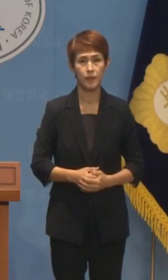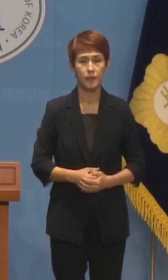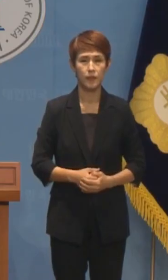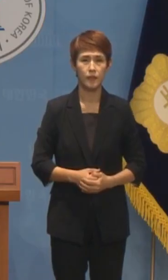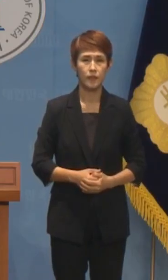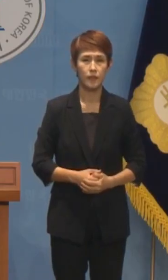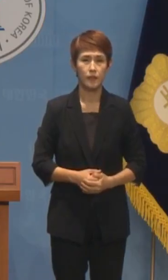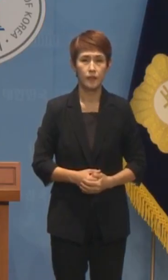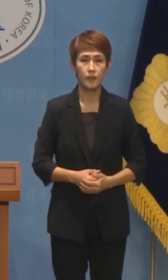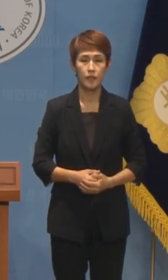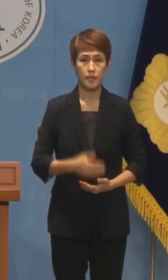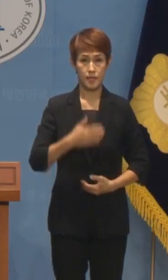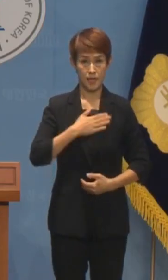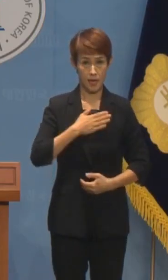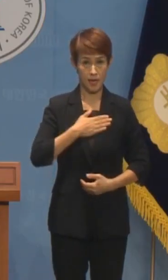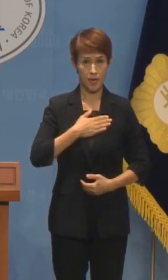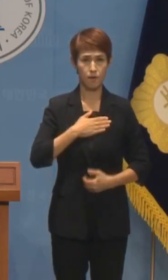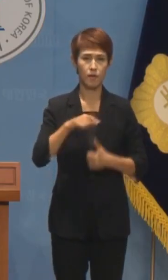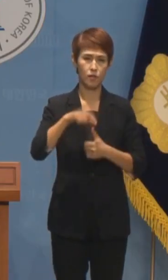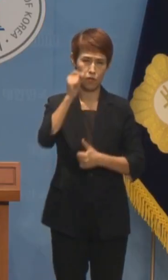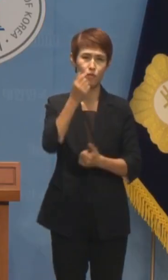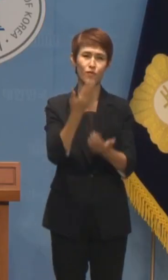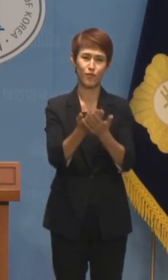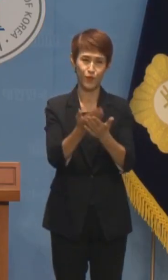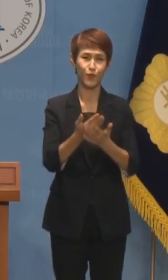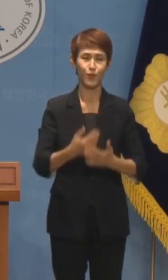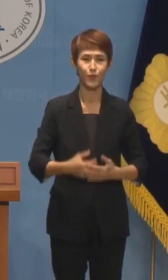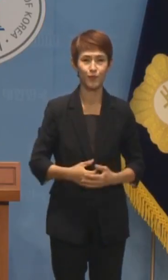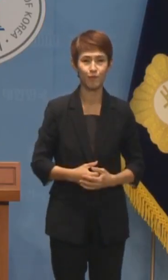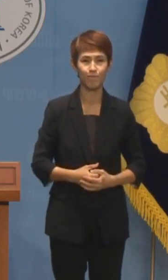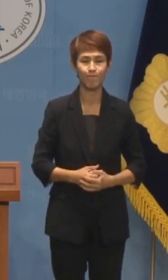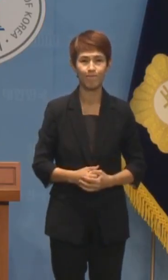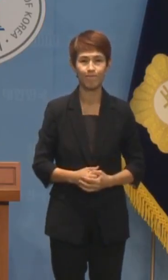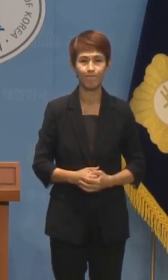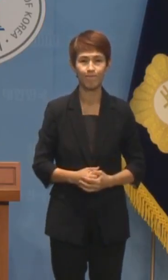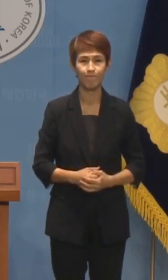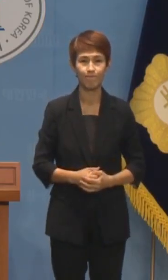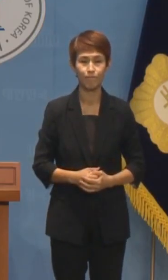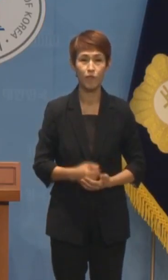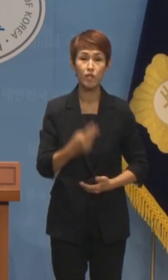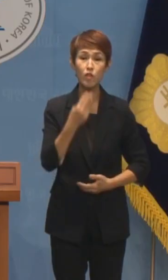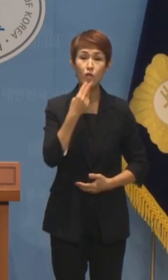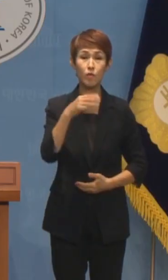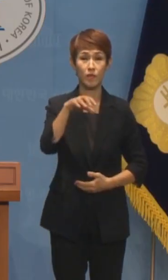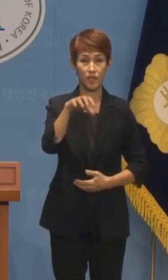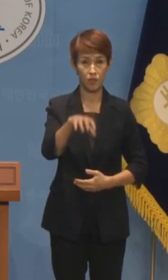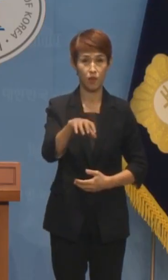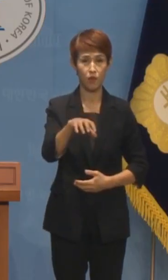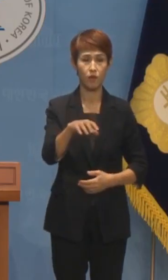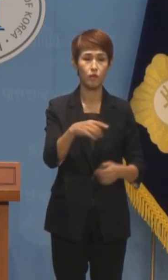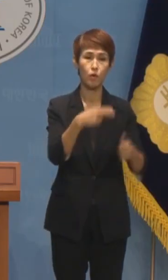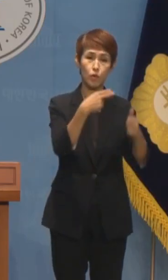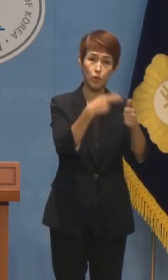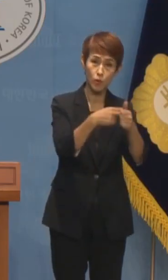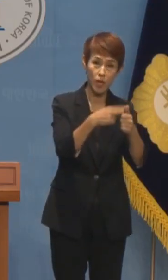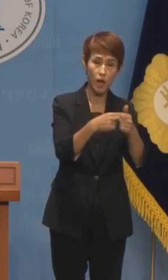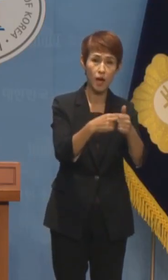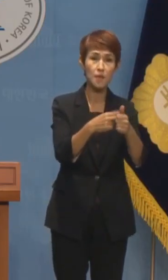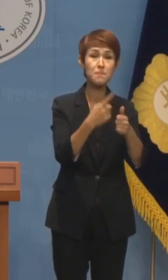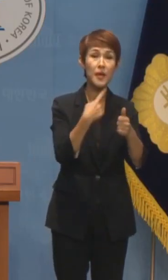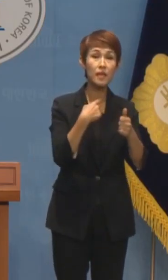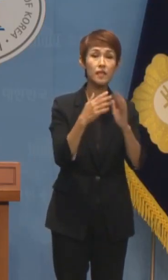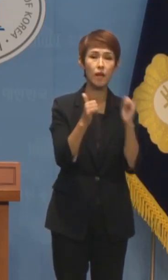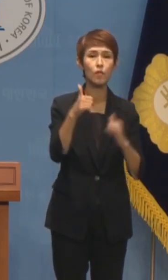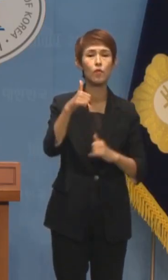여러분, 홍재남을 선택해 주십시오. 이제는 서울에서도 교사 교육감이 나와야